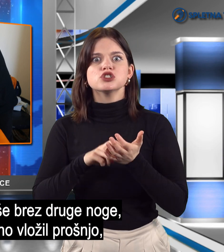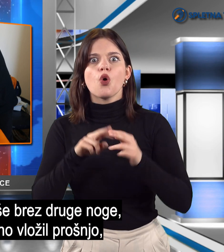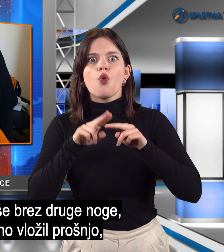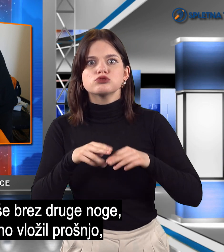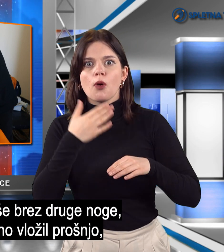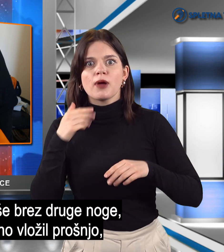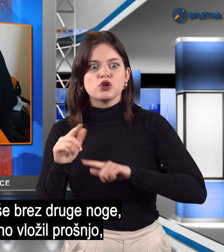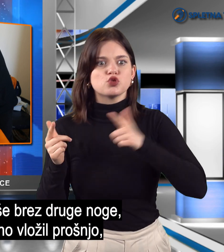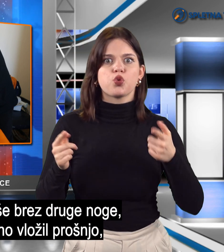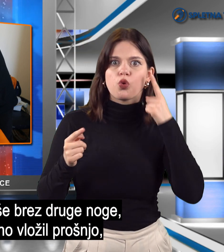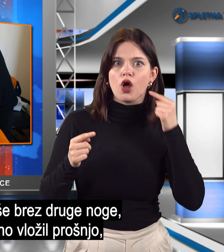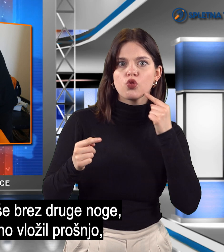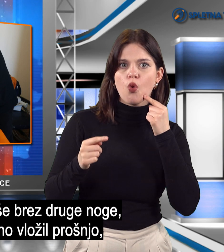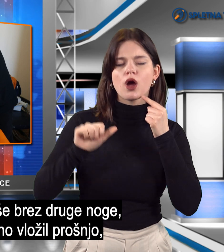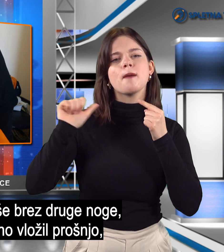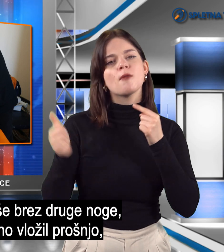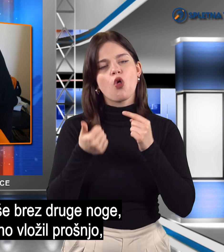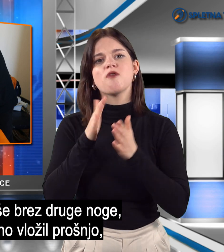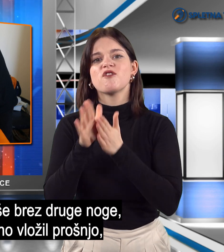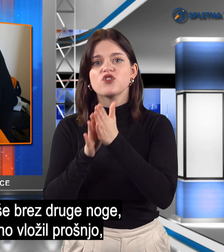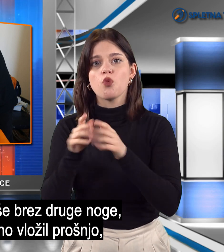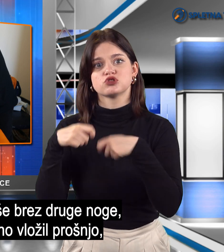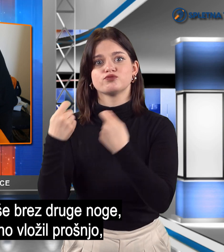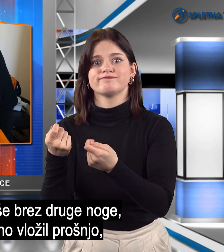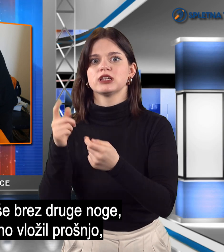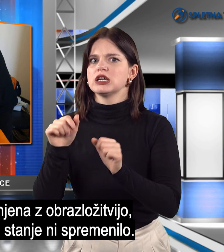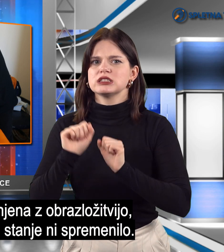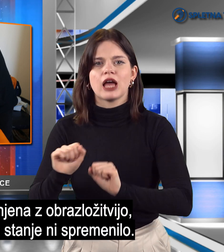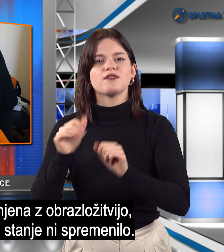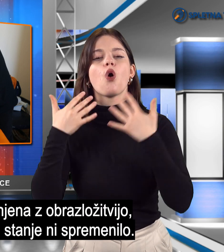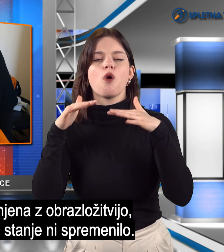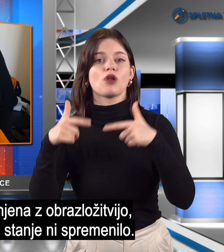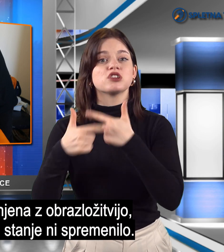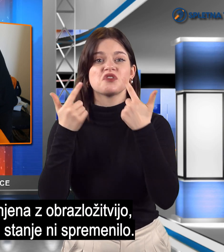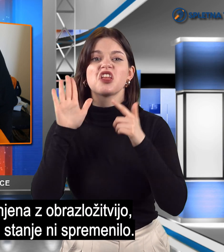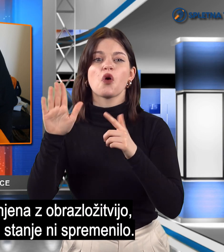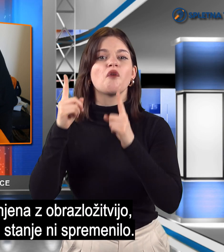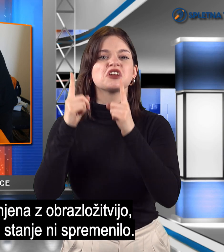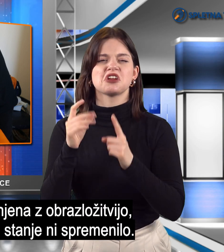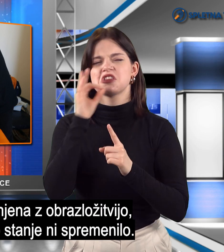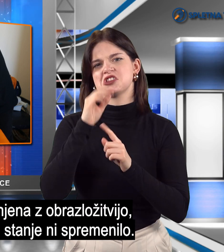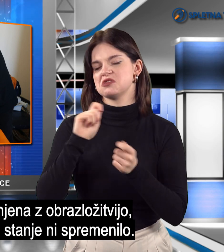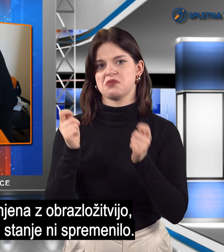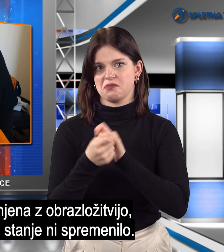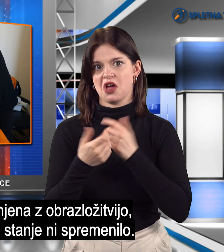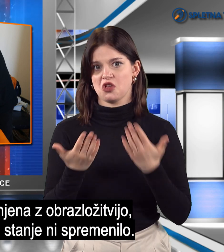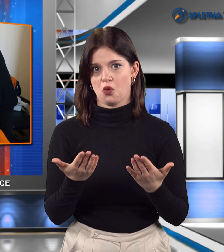noge, je ponovno vložil prošnjo, ki je bila zavrnjena z obrazložitvijo, da se njegovo stanje ni